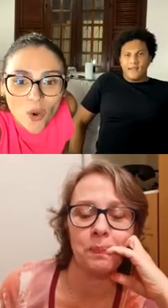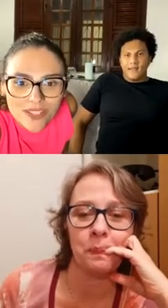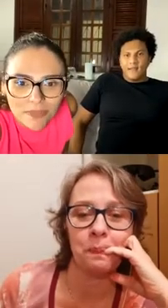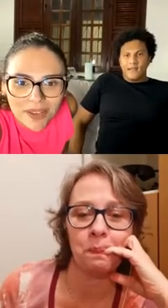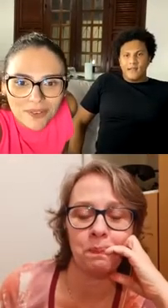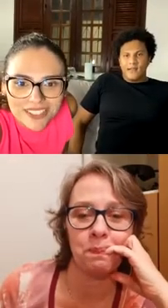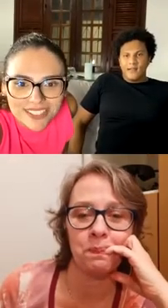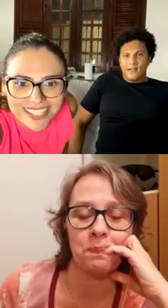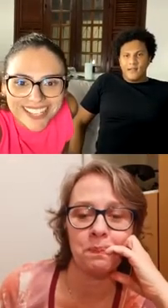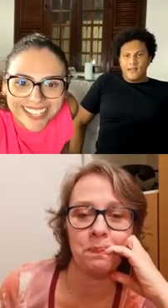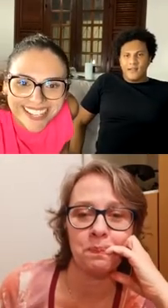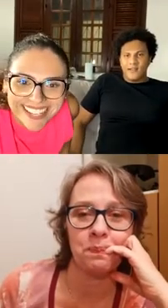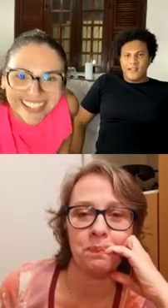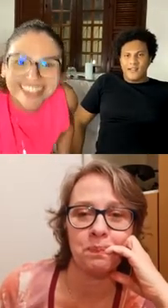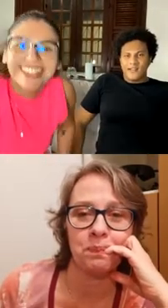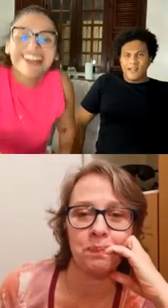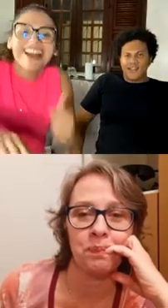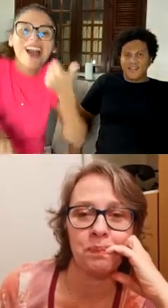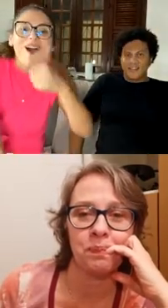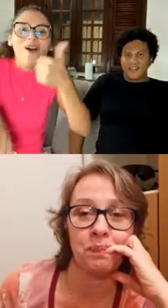Tem 11 perguntas aqui.